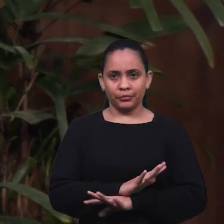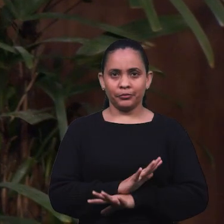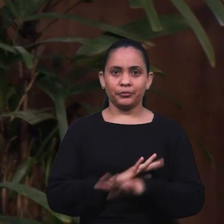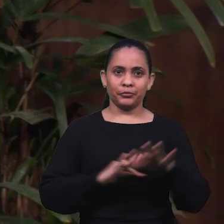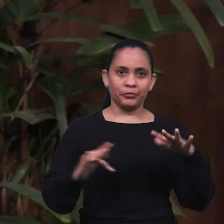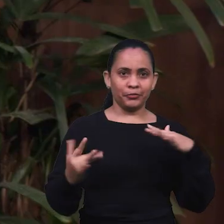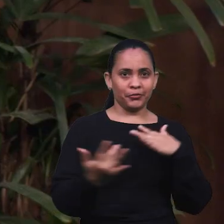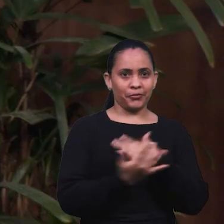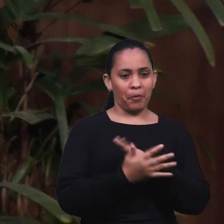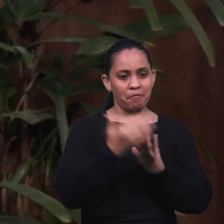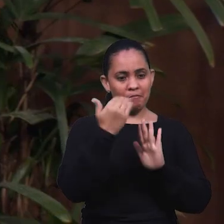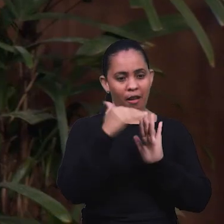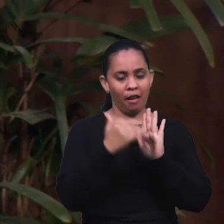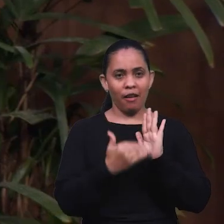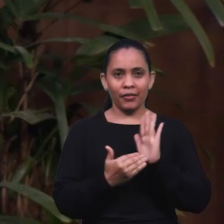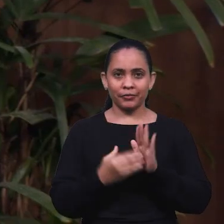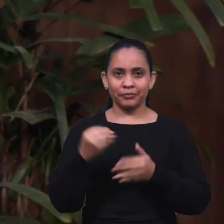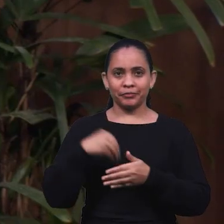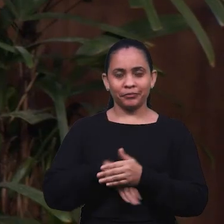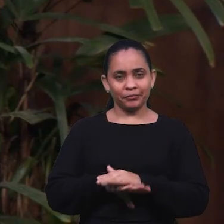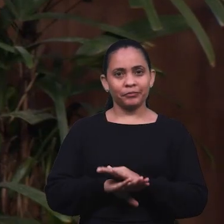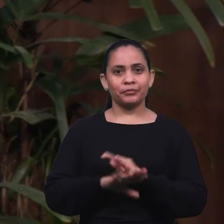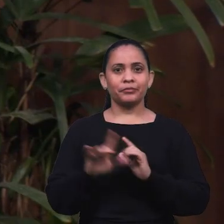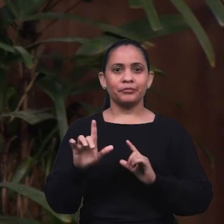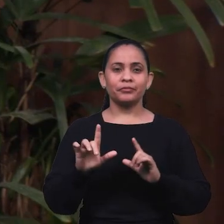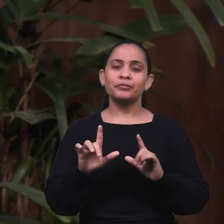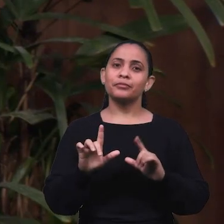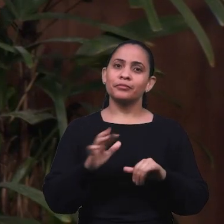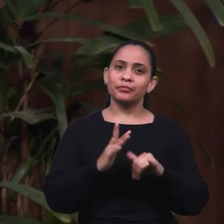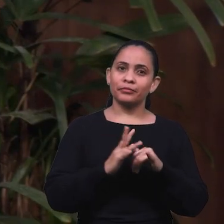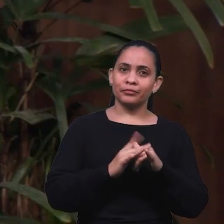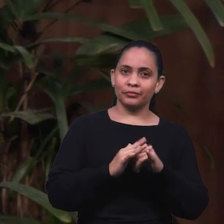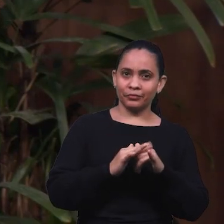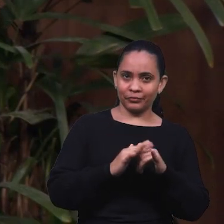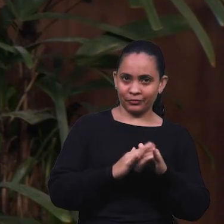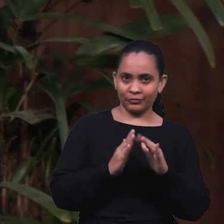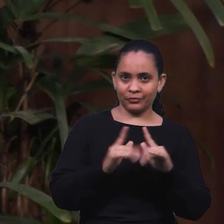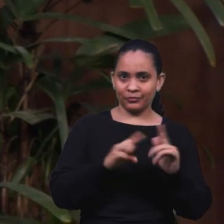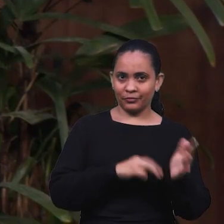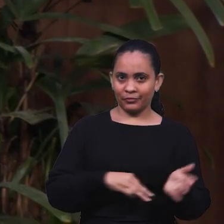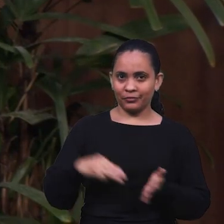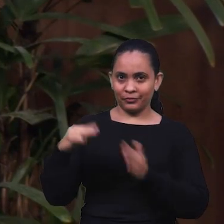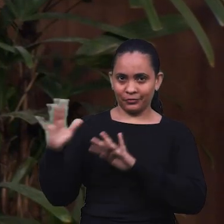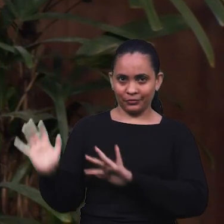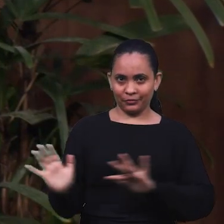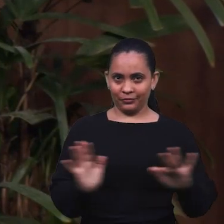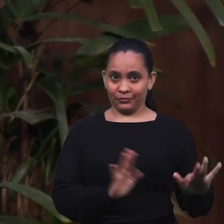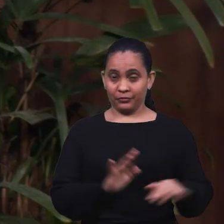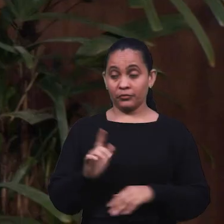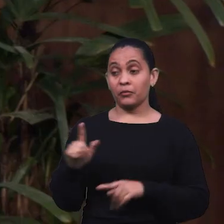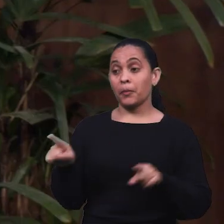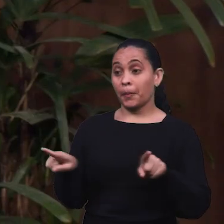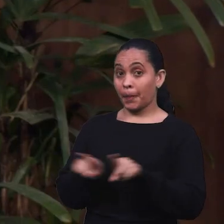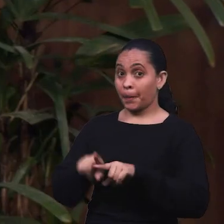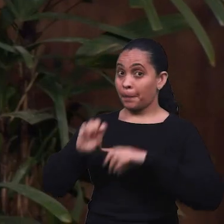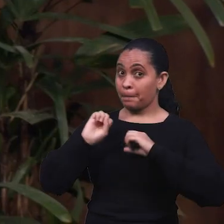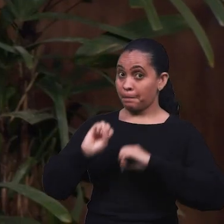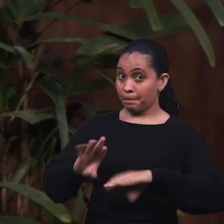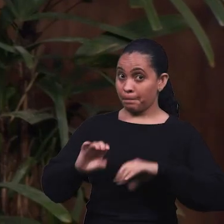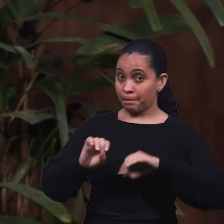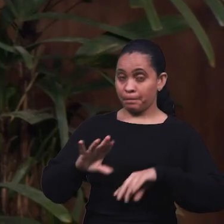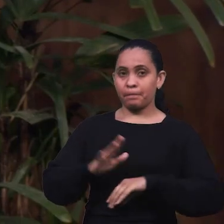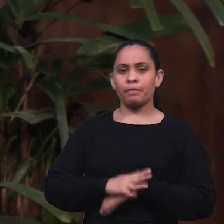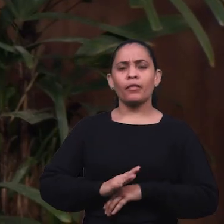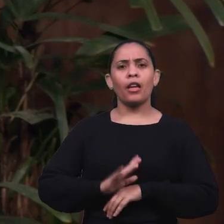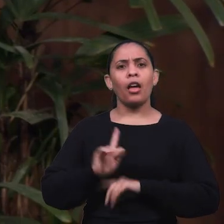nossas playlists dentro do canal da igreja. E agora nós vamos para o nosso Além das Palavras. No Além das Palavras, nós vamos hoje ensinar a ver o